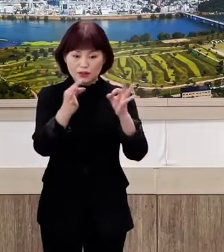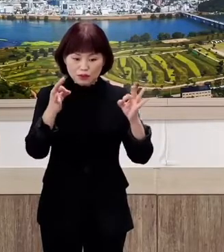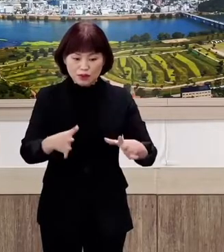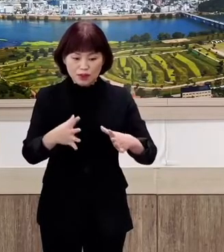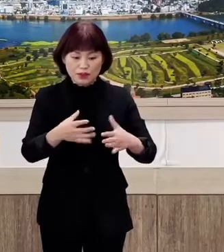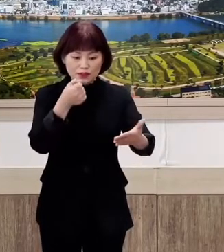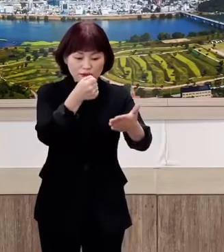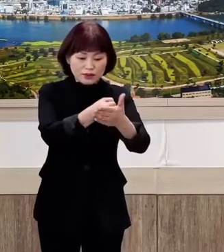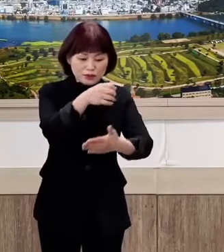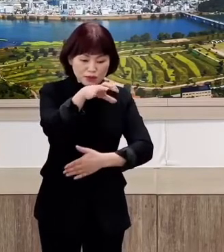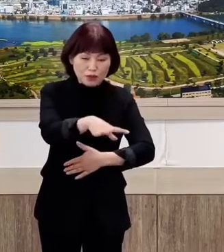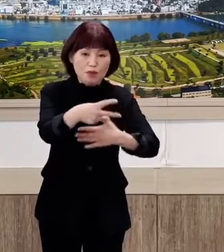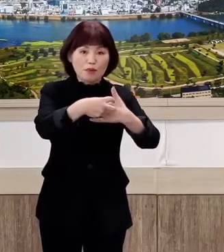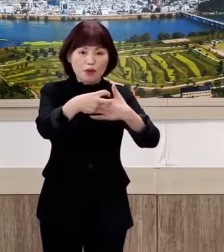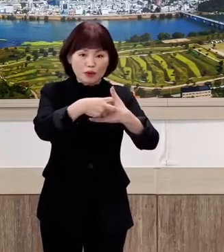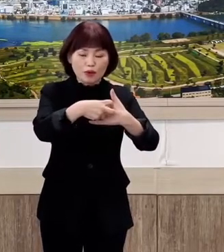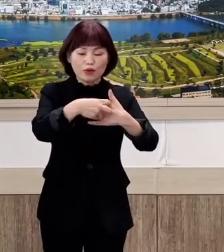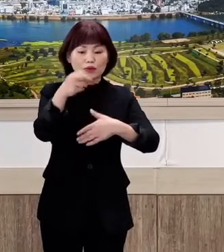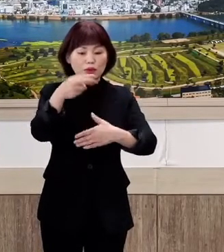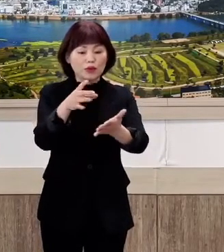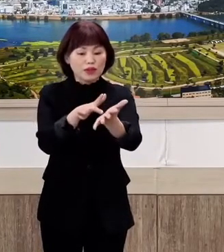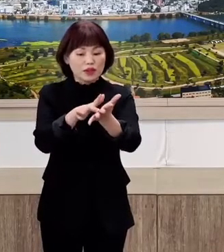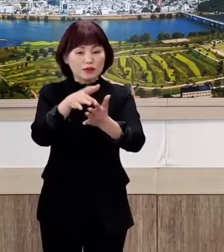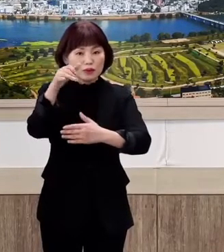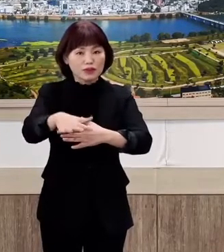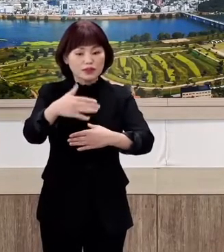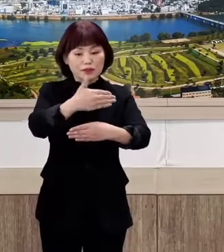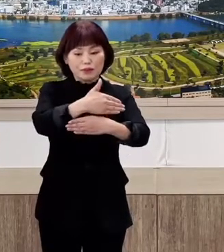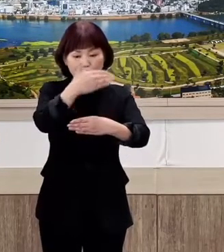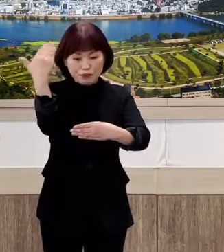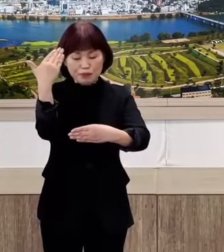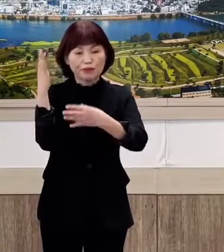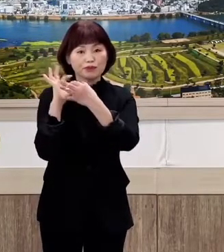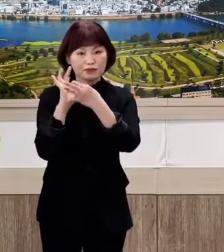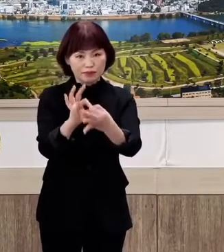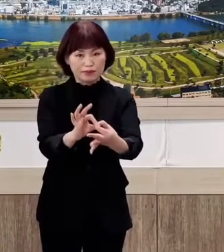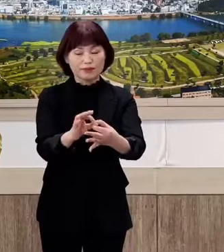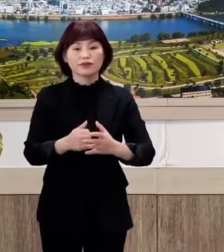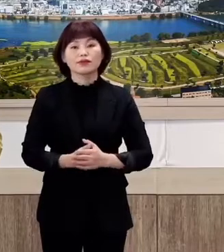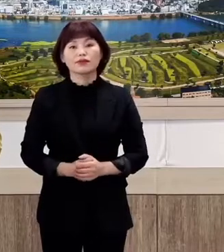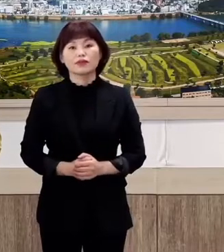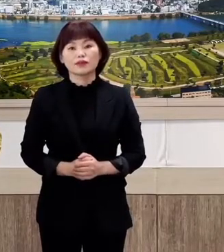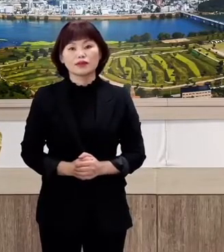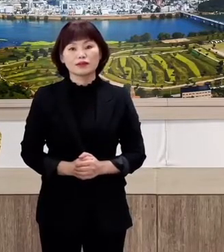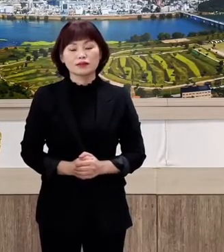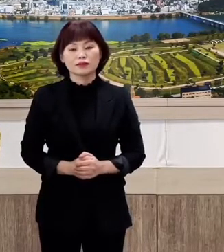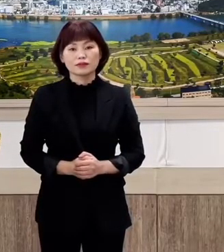의료기관과 약국을 상시로 운영할 계획입니다.